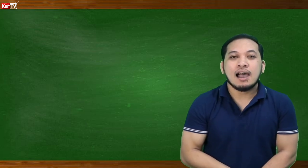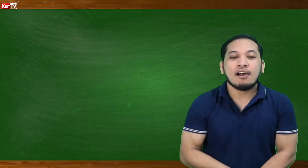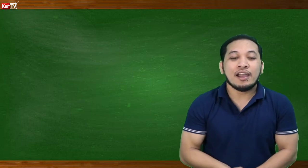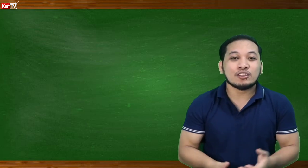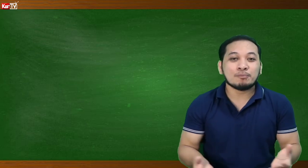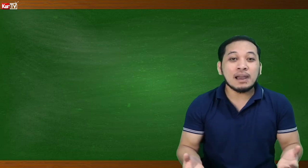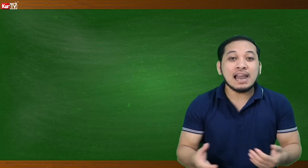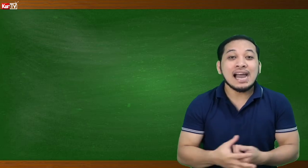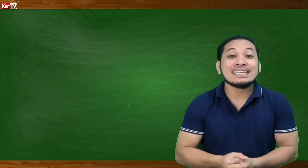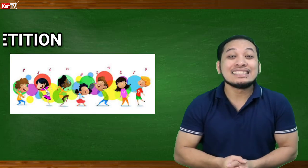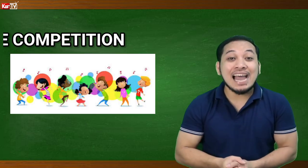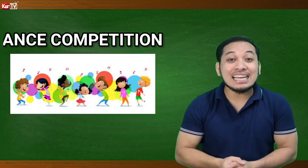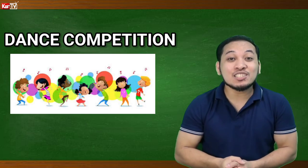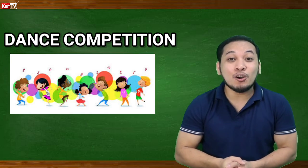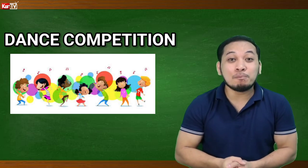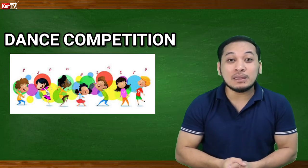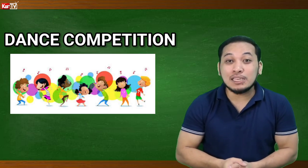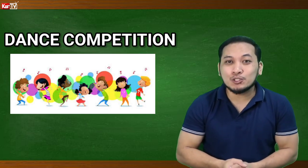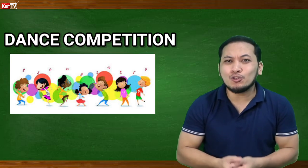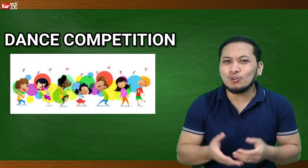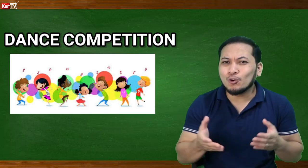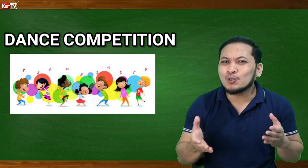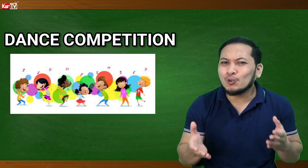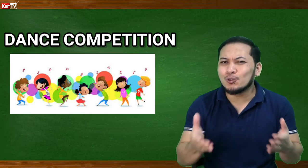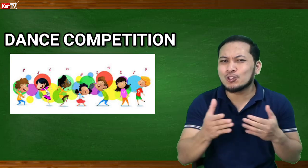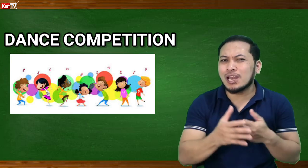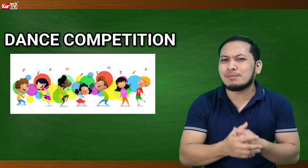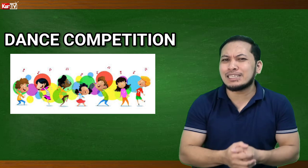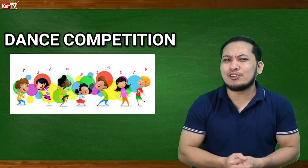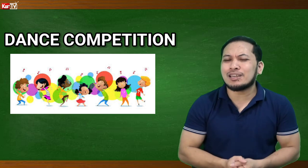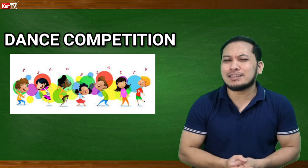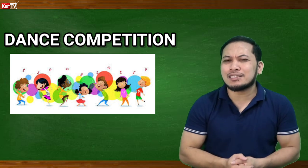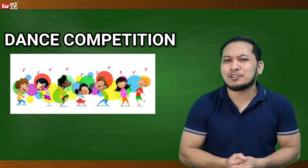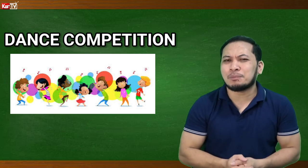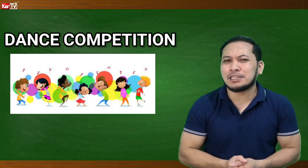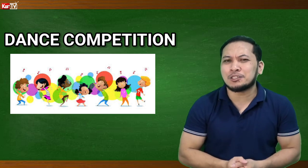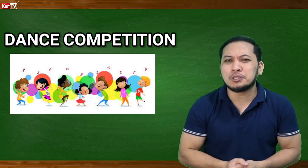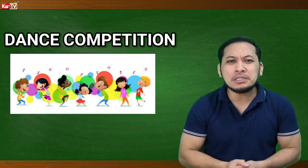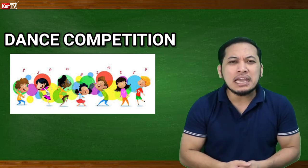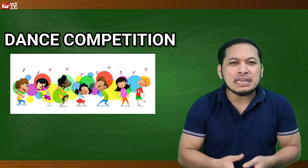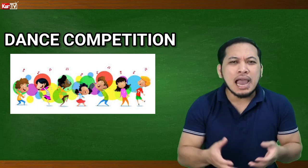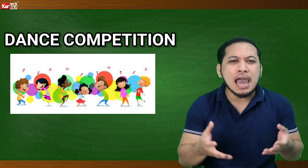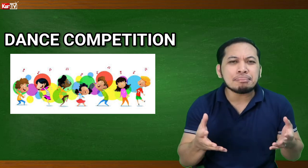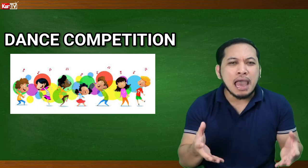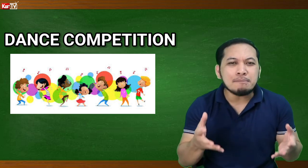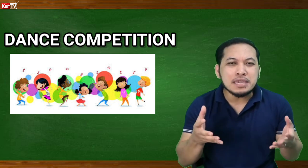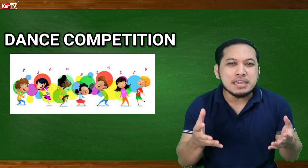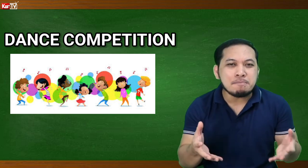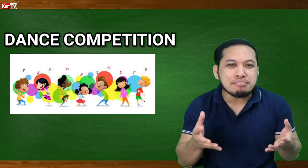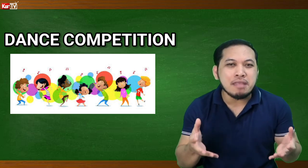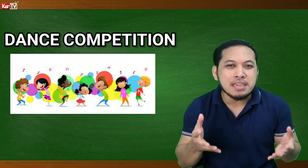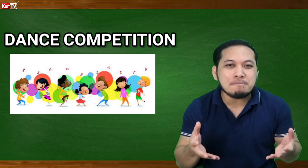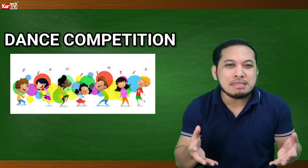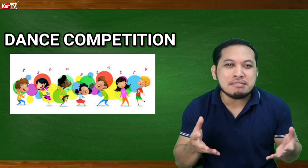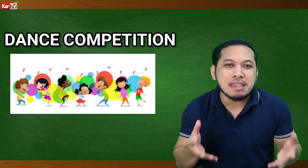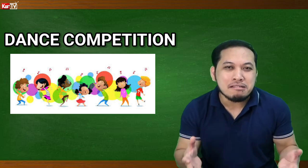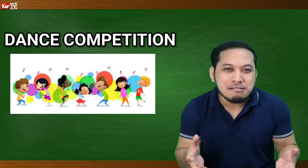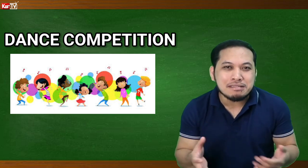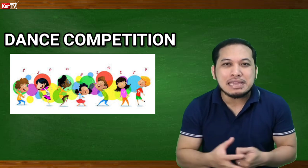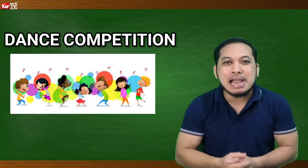oh, ito pa. Dance competition. Usong-uso na naman ngayon ang dance competition dahil nga ang daming gipit na gipit ngayon. Kaya